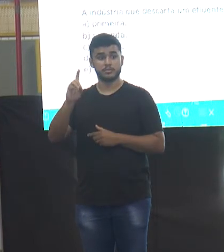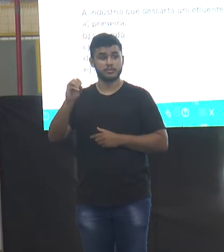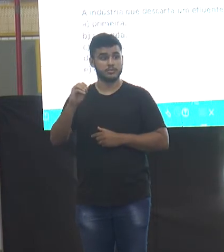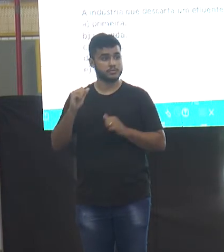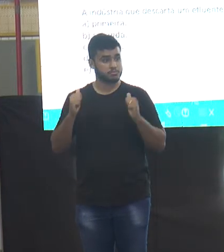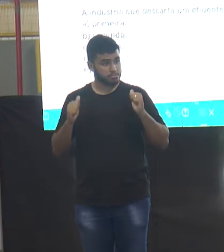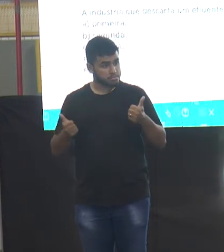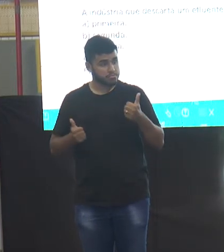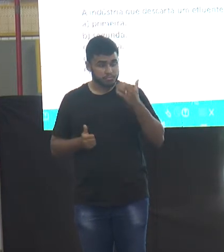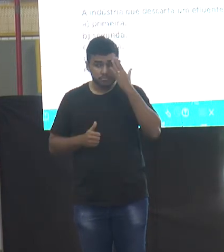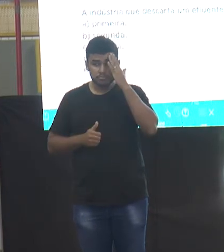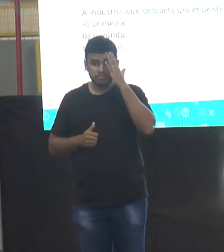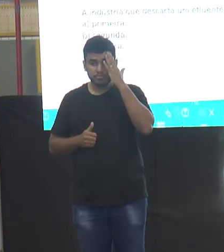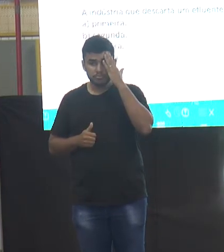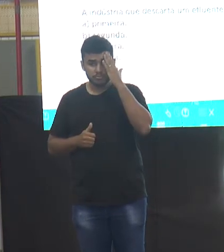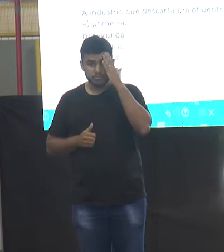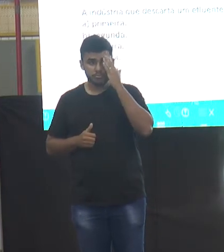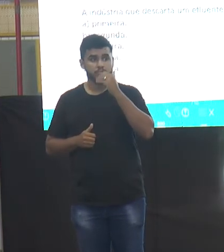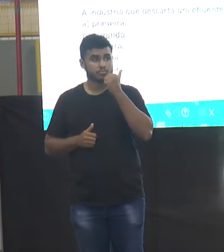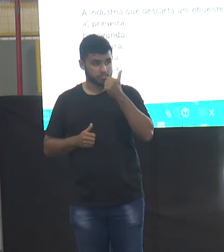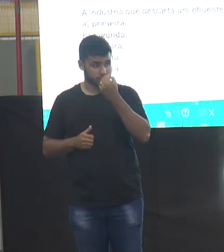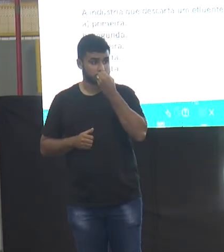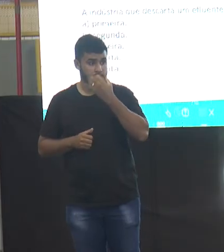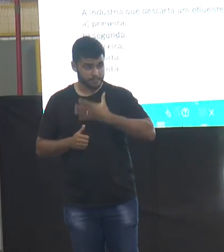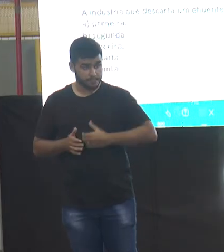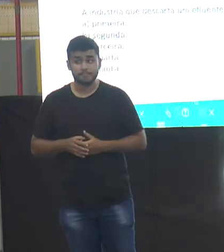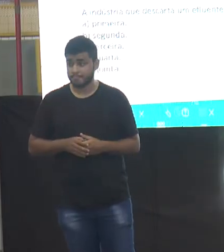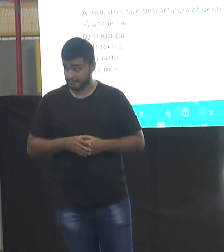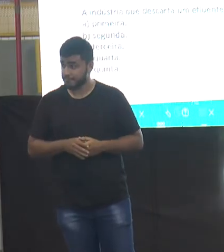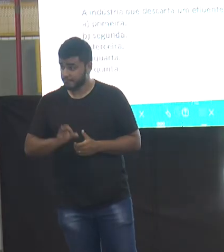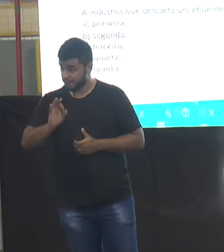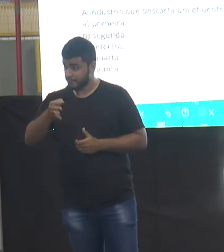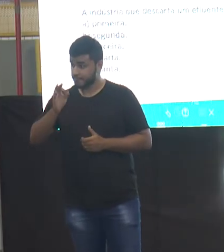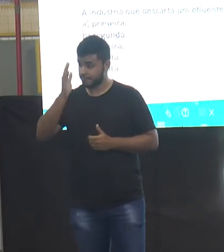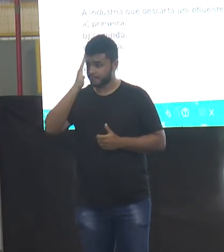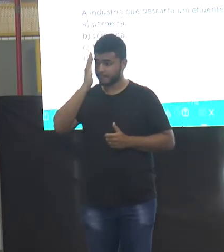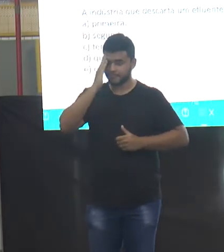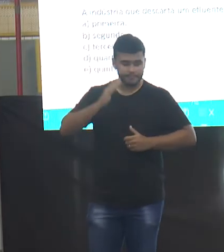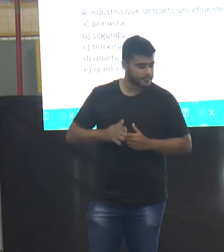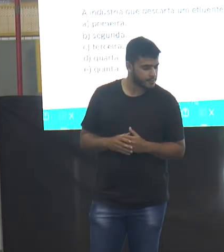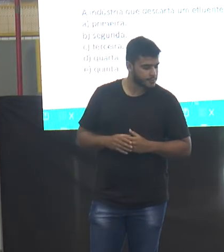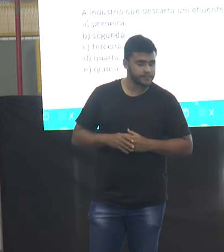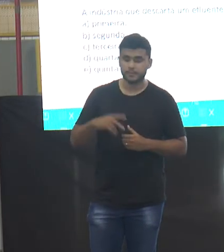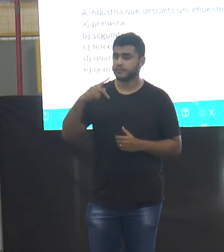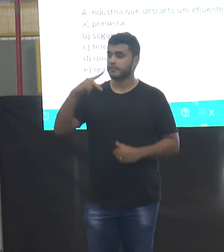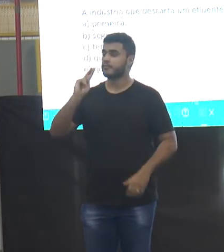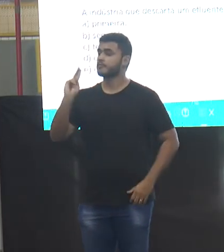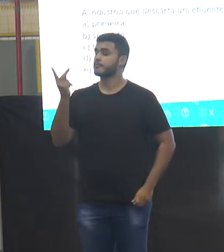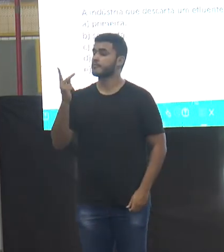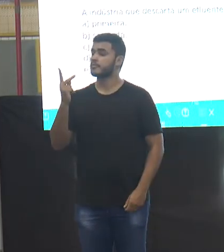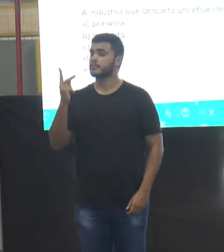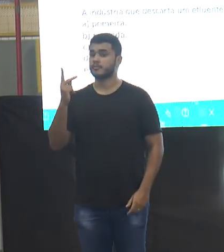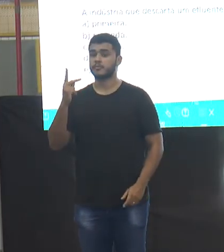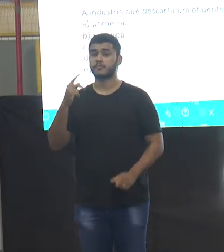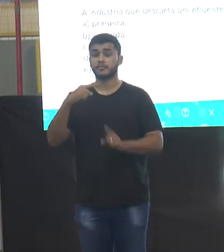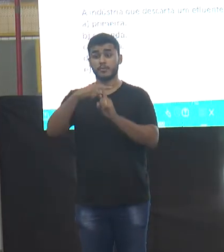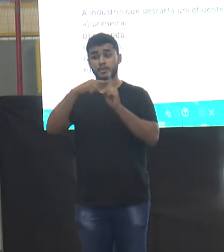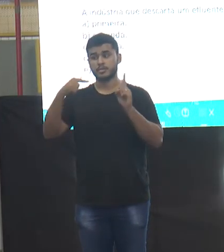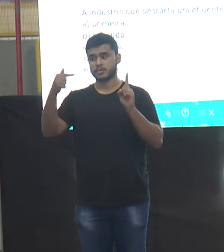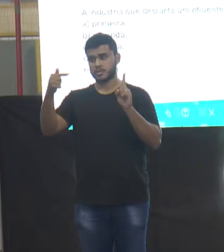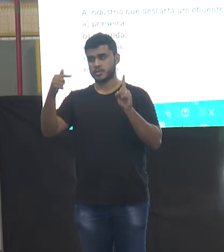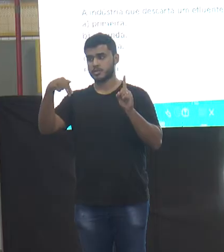Tamo junto, né? Viram como é que a gente vai desenrolar isso? Viram que a gente vai fazer? pH menos de 7 é ácido, mais de 7